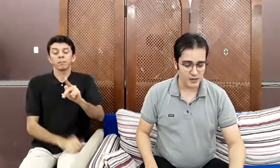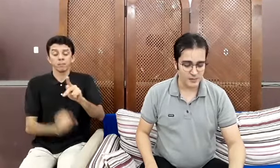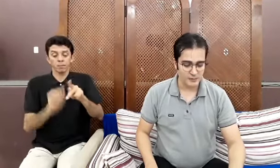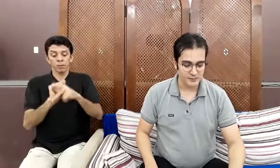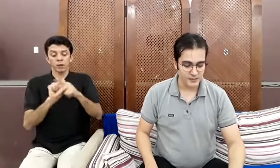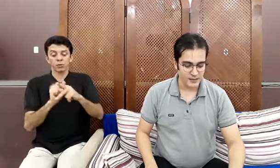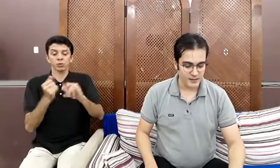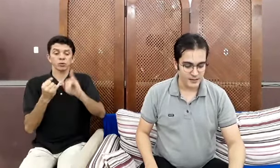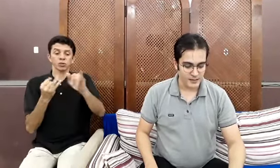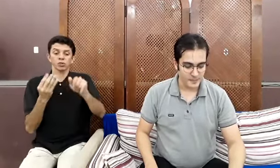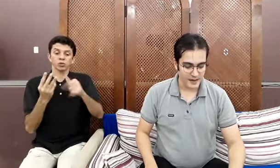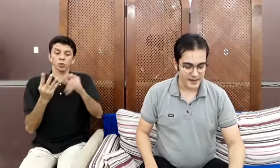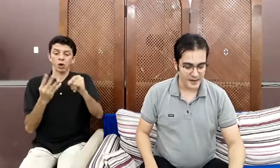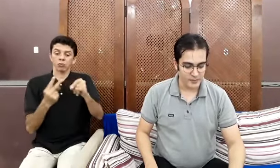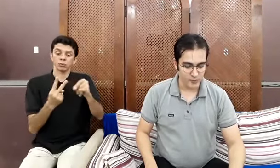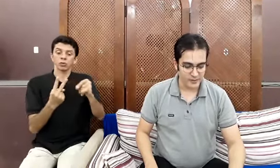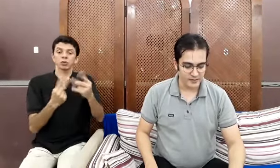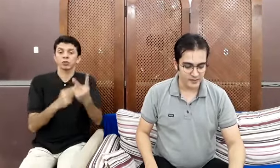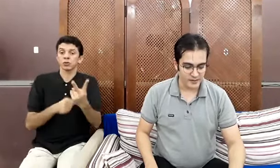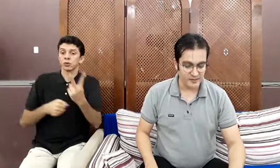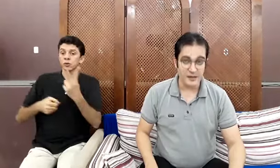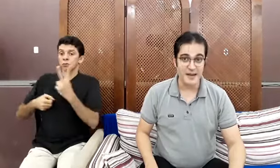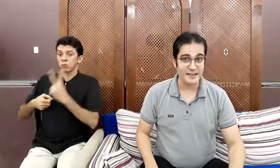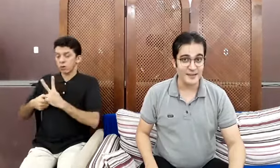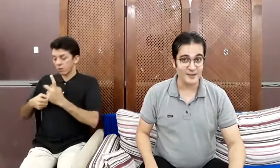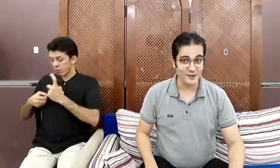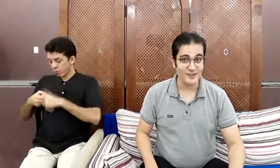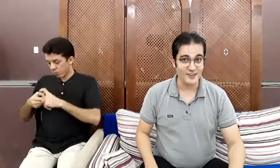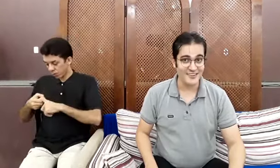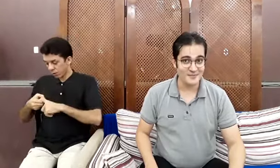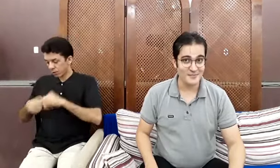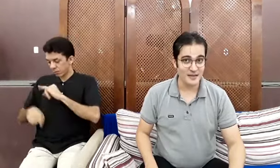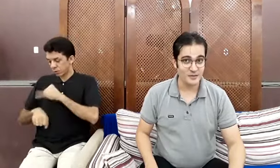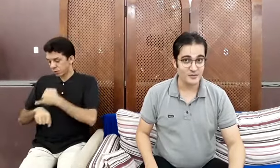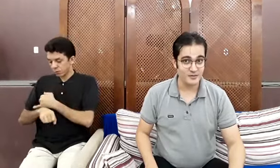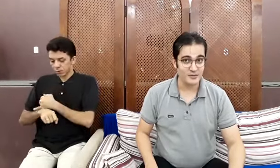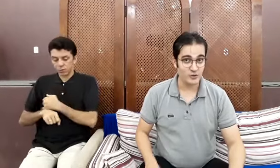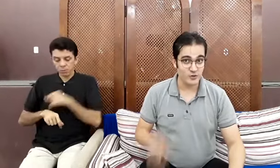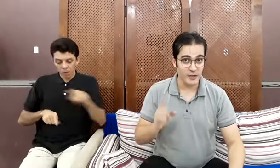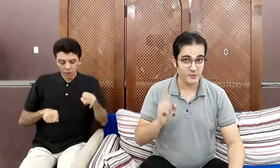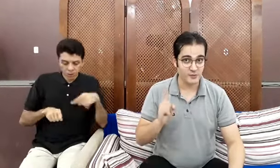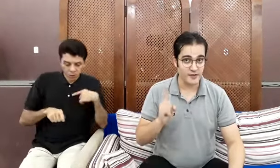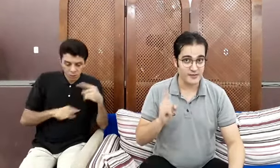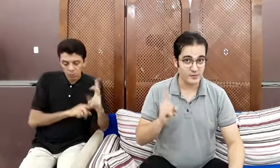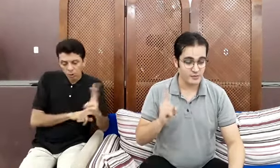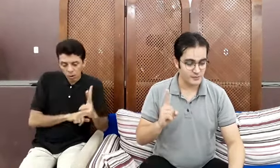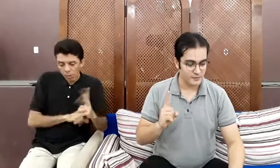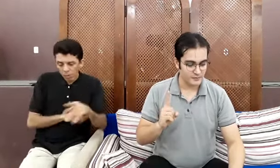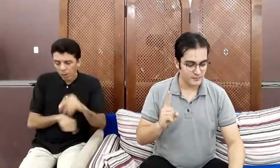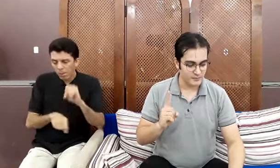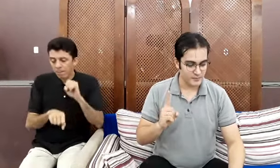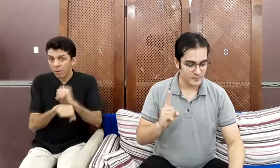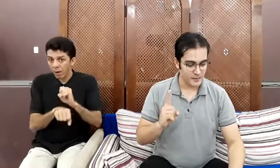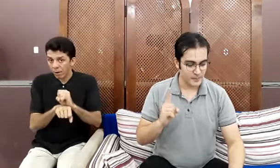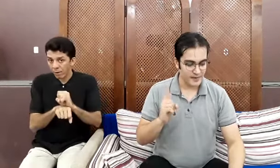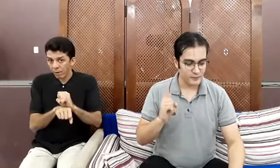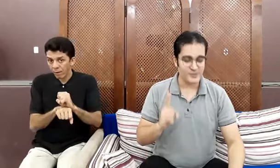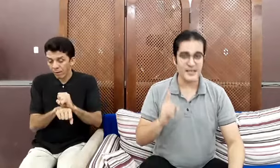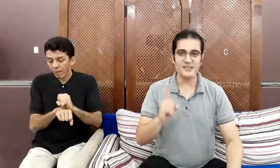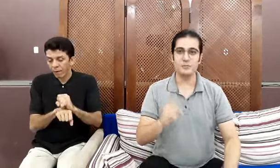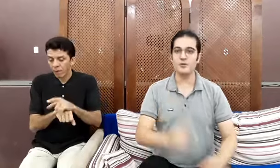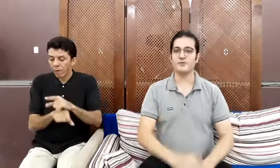do caminho, pararam em muitas vilas samaritanas. Olha só, Pedro, judeus fazendo isso,